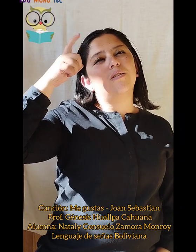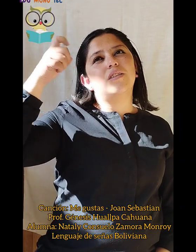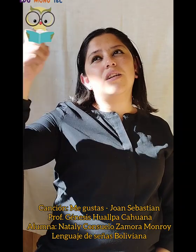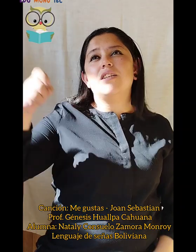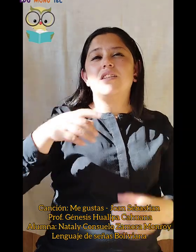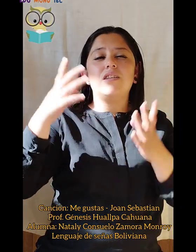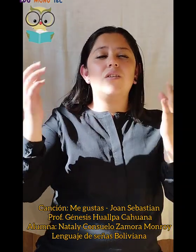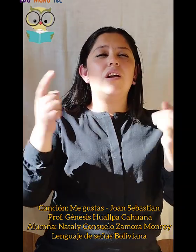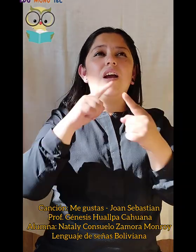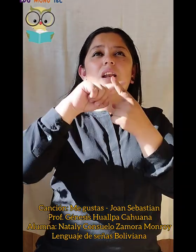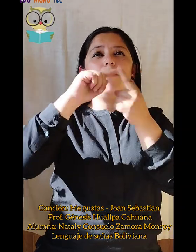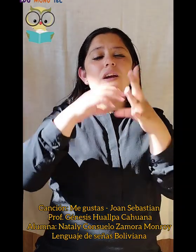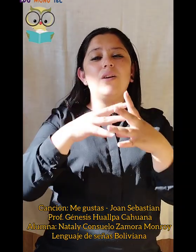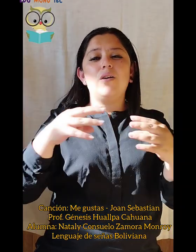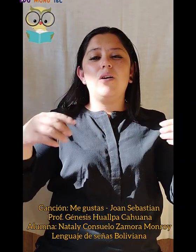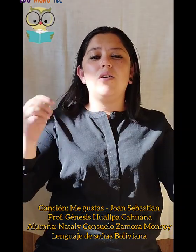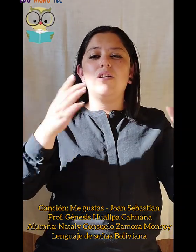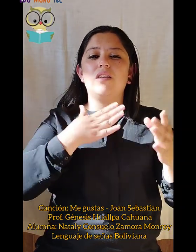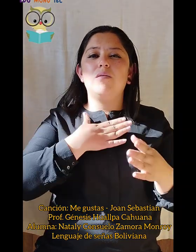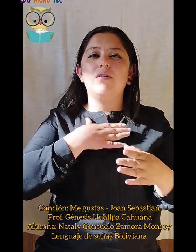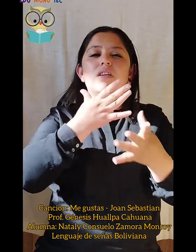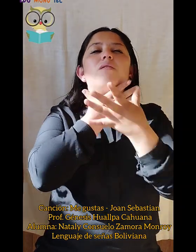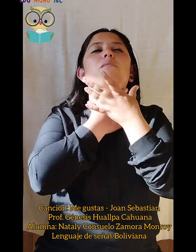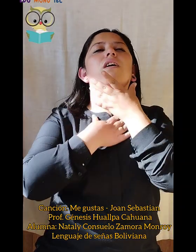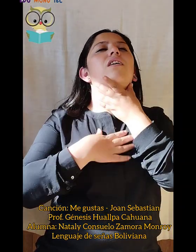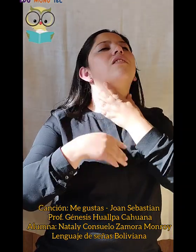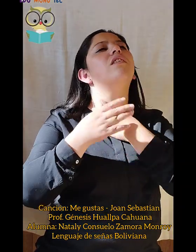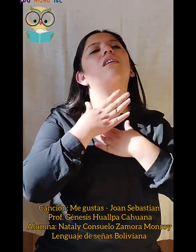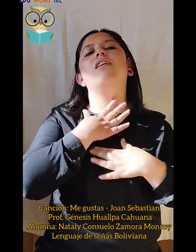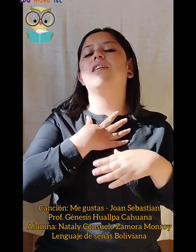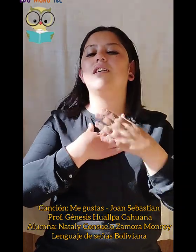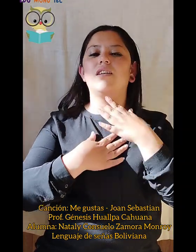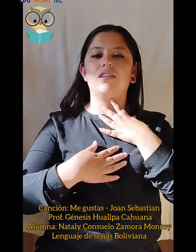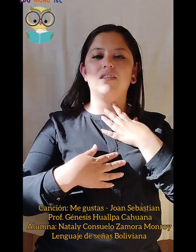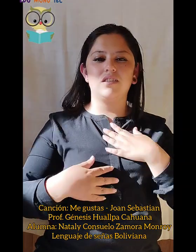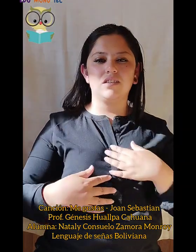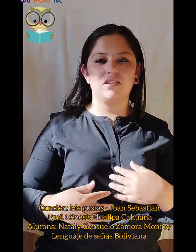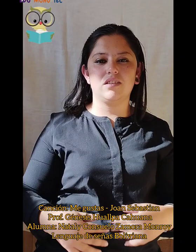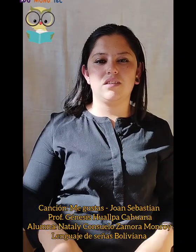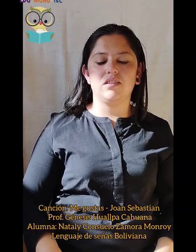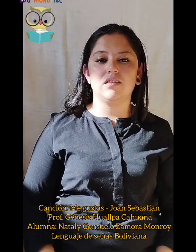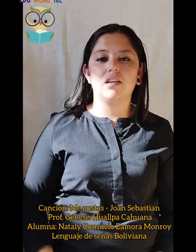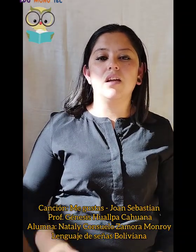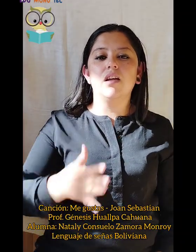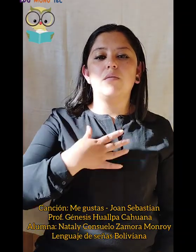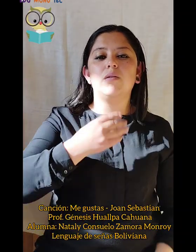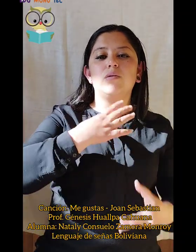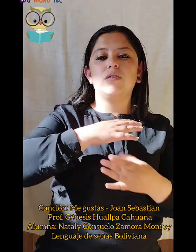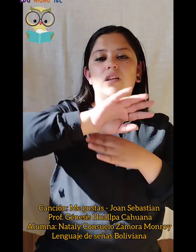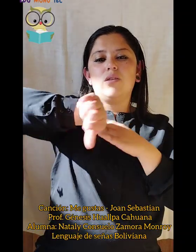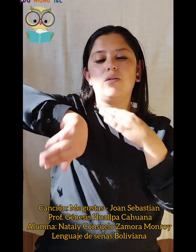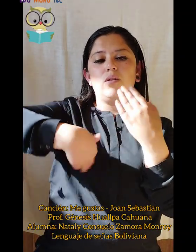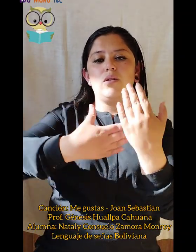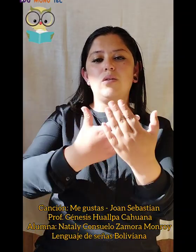Soñarte se hizo ya el mayor de mis placeres Me gusta